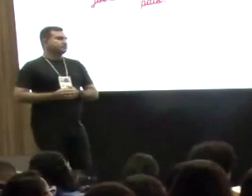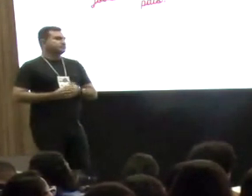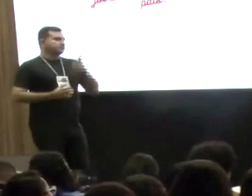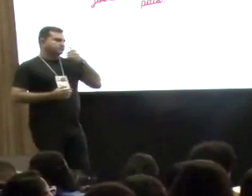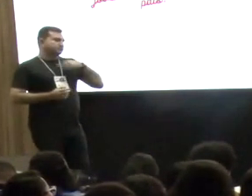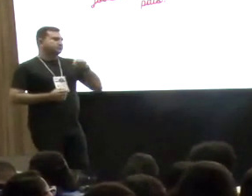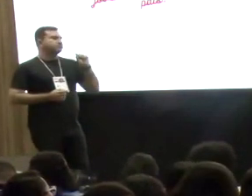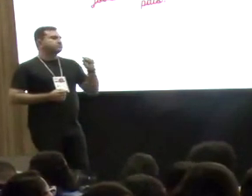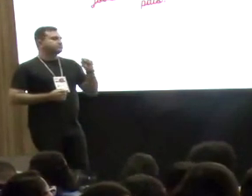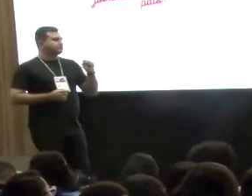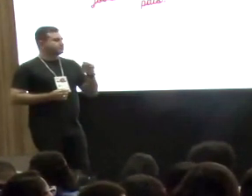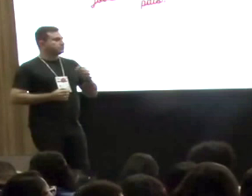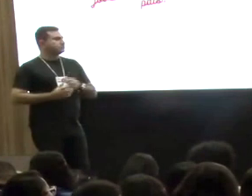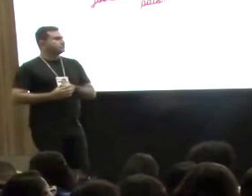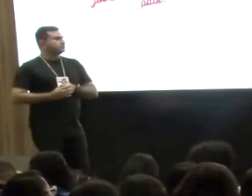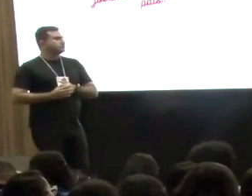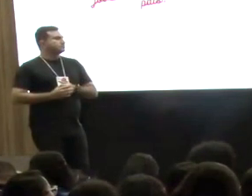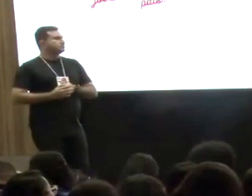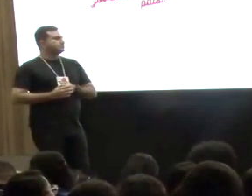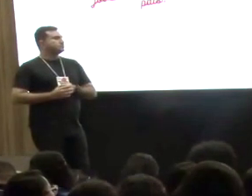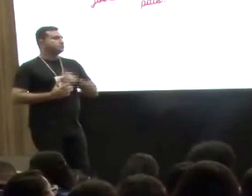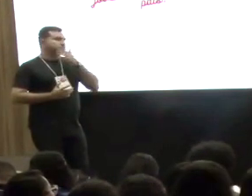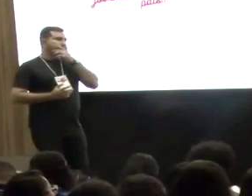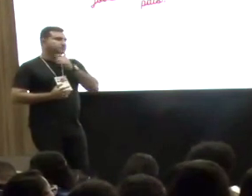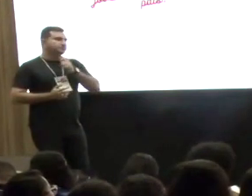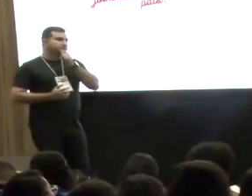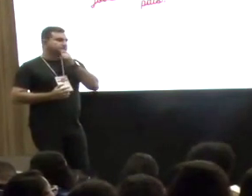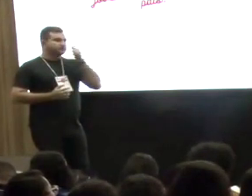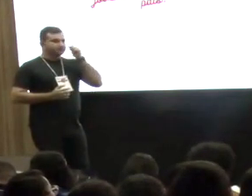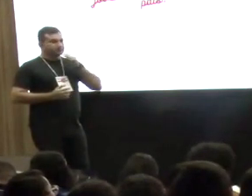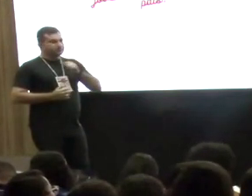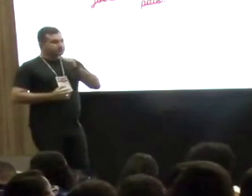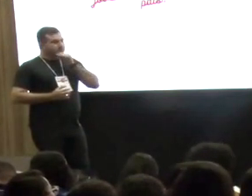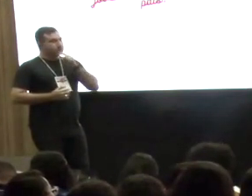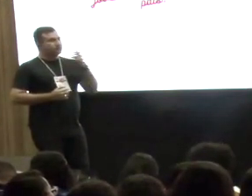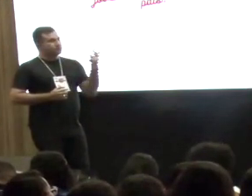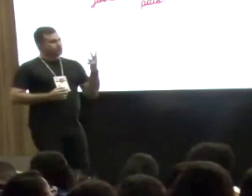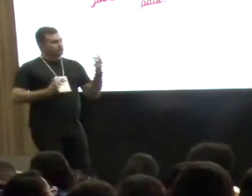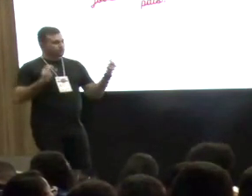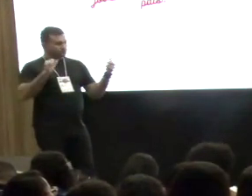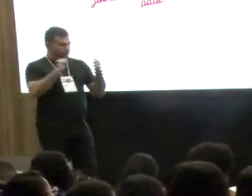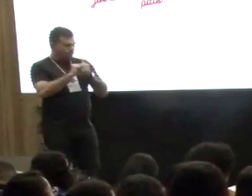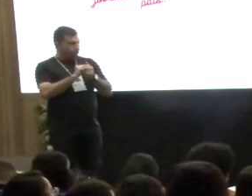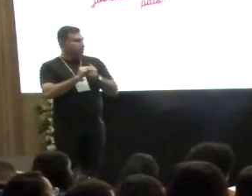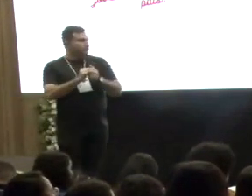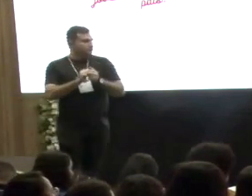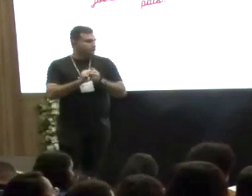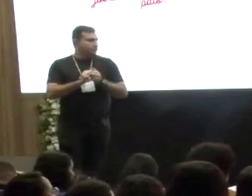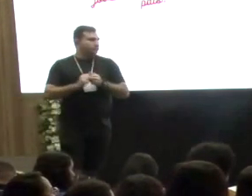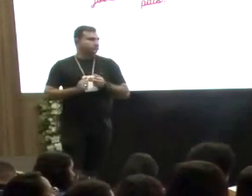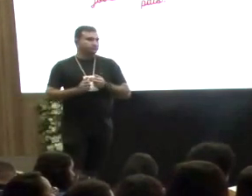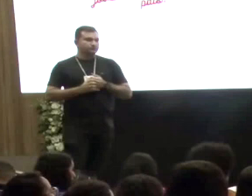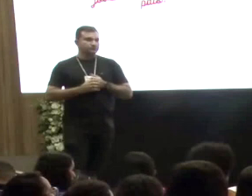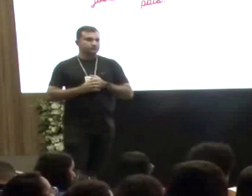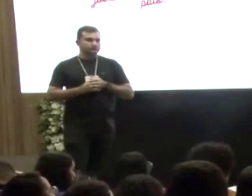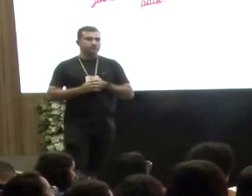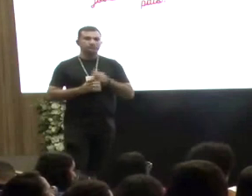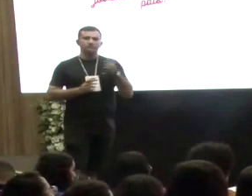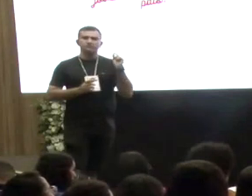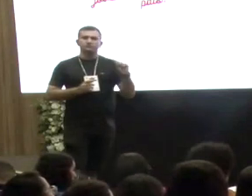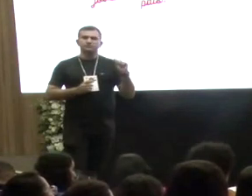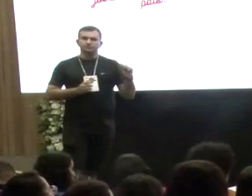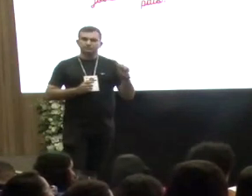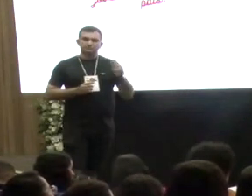Quem aqui, o pai e a mãe, os dois juntos, até os técnicos aí respondendo, quem